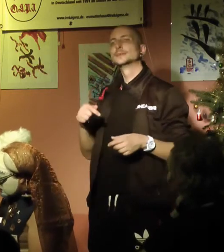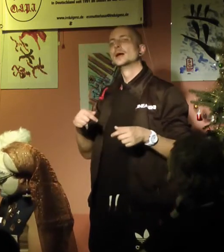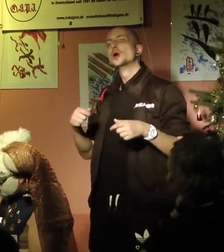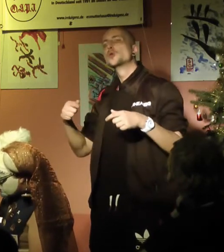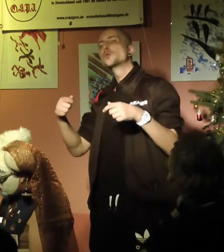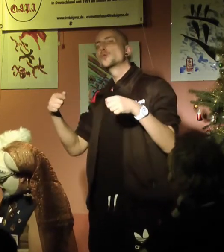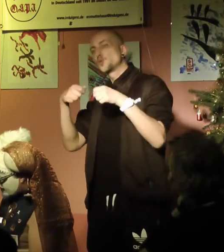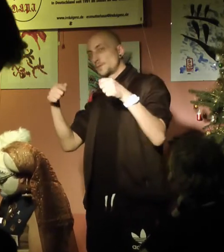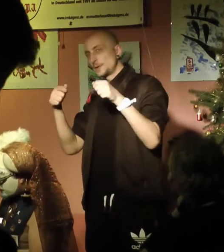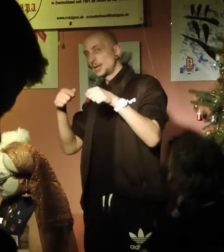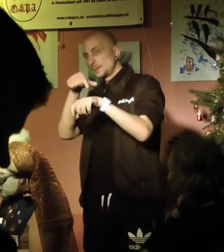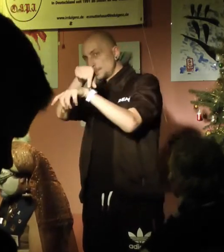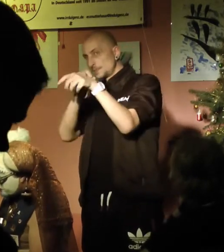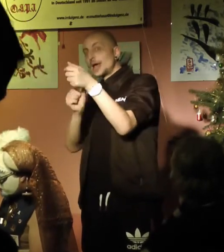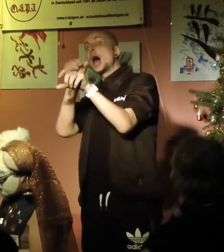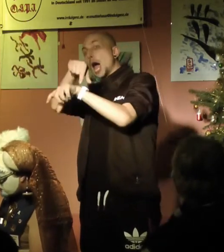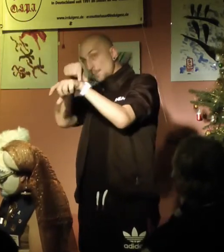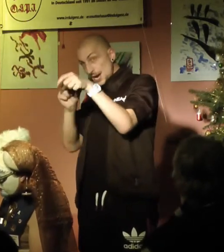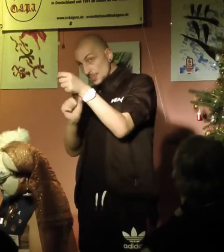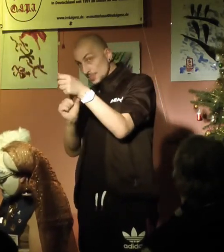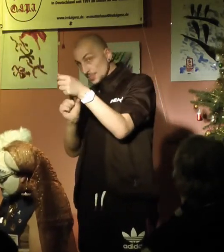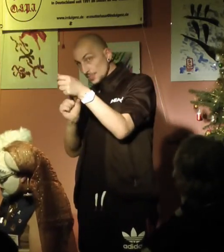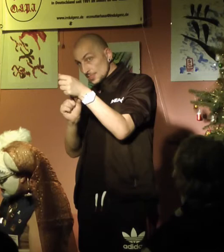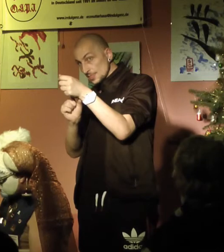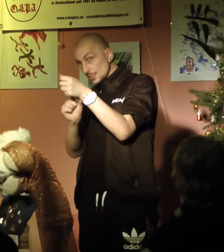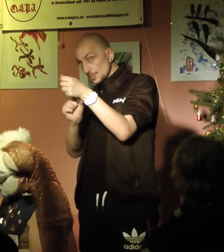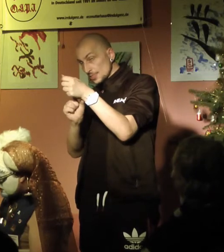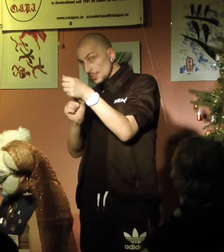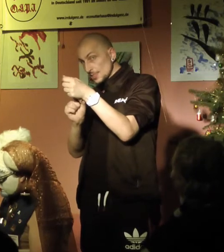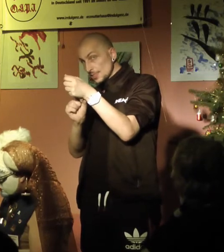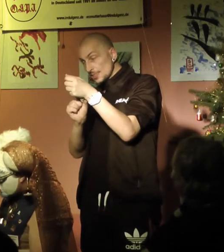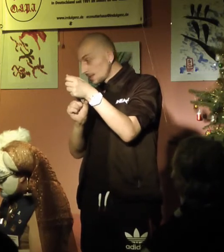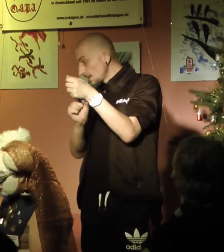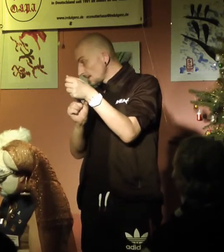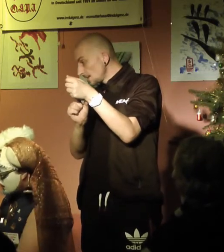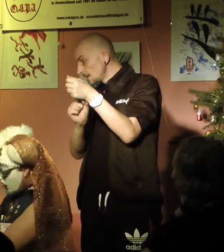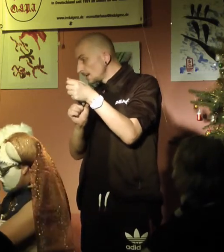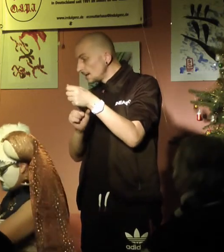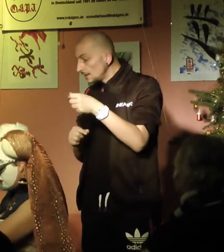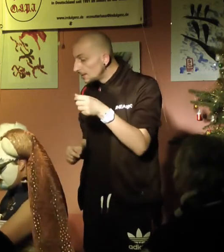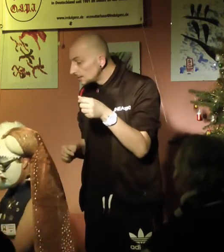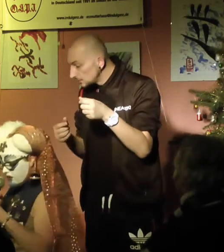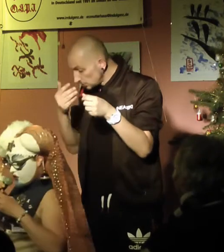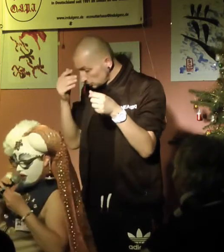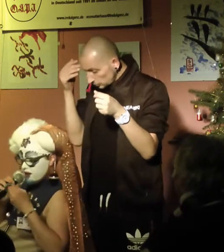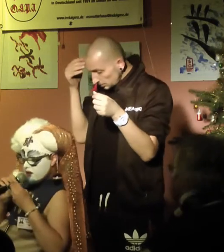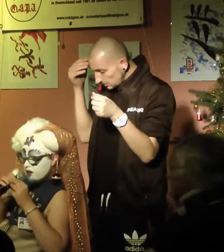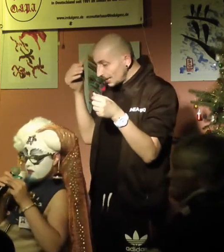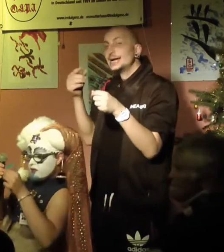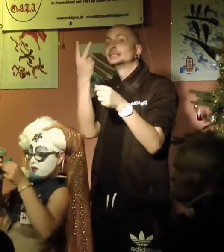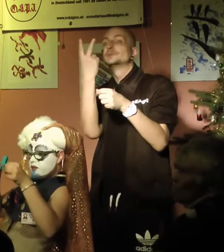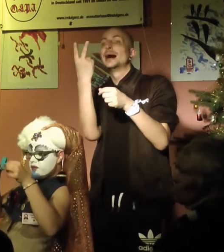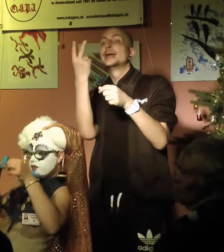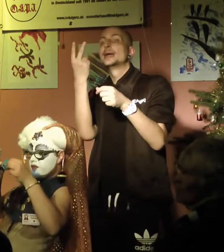ist nämlich so ein Armband. Ein Armband mit insgesamt zwei Schlitzen. Und zwar sind hier zwei Schlitze.